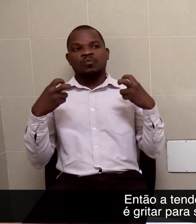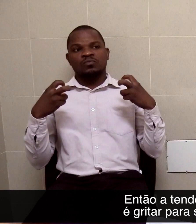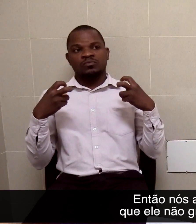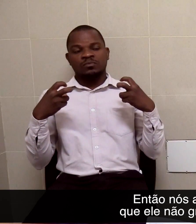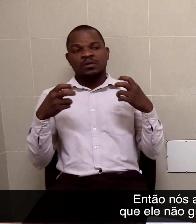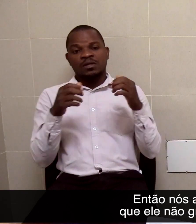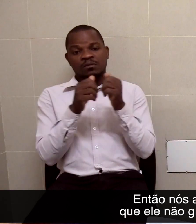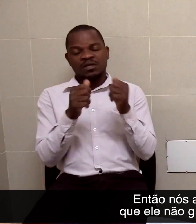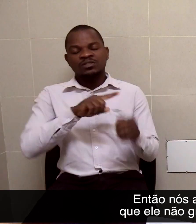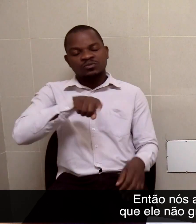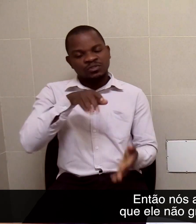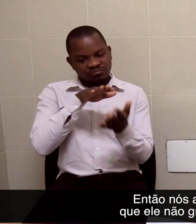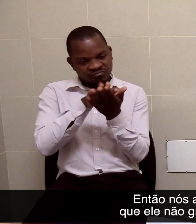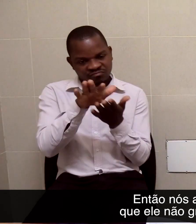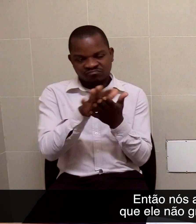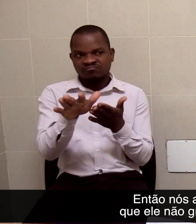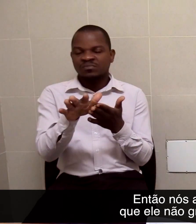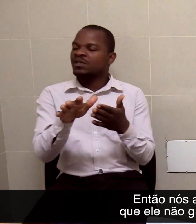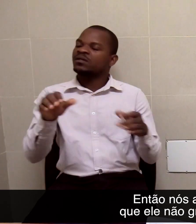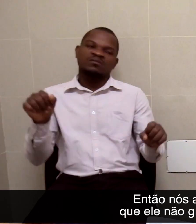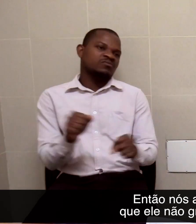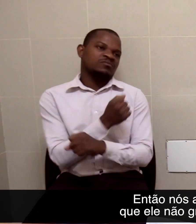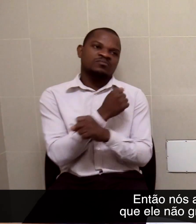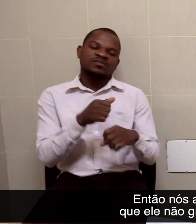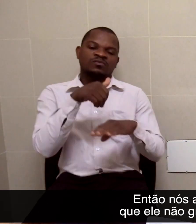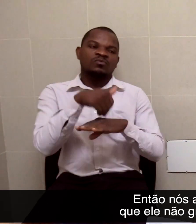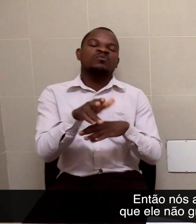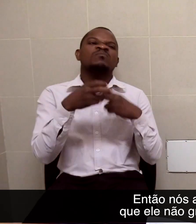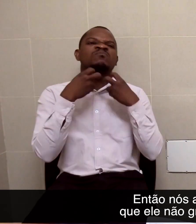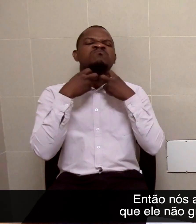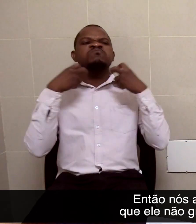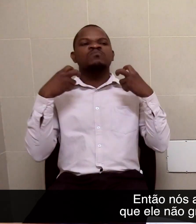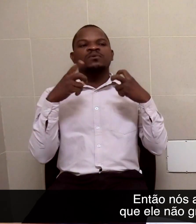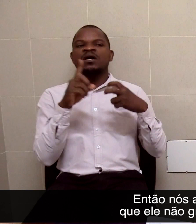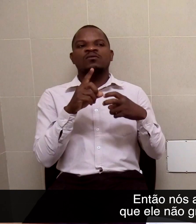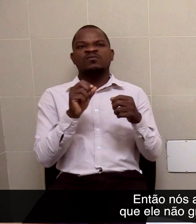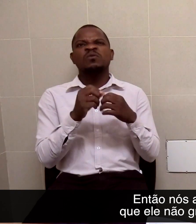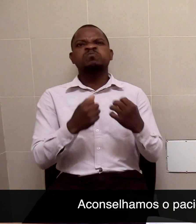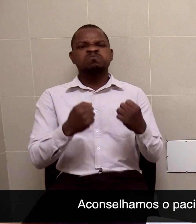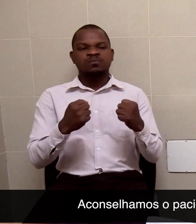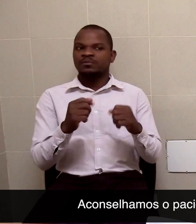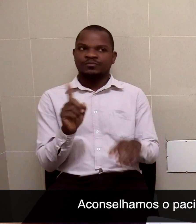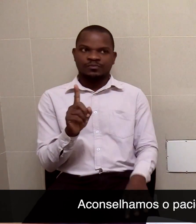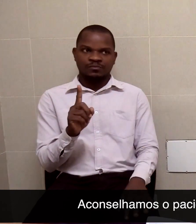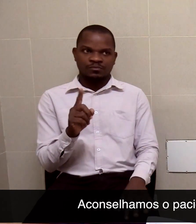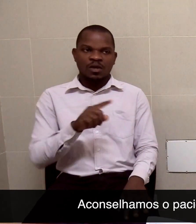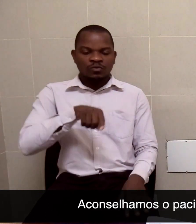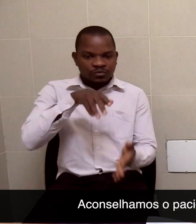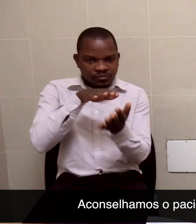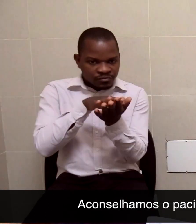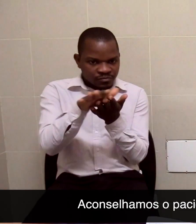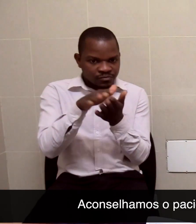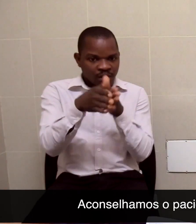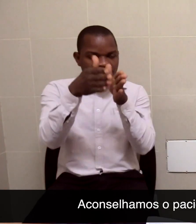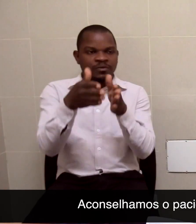perceber. Então nós aconselhamos para que ele não grite, não faça esforço. Aconselhamos o paciente a ter